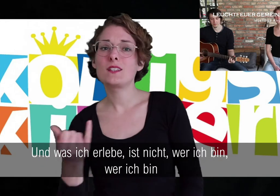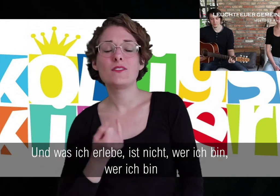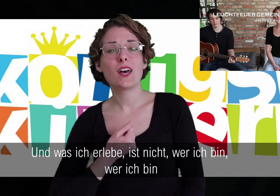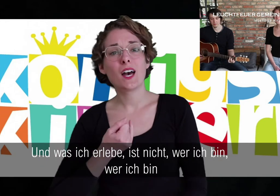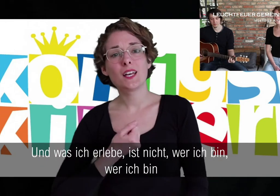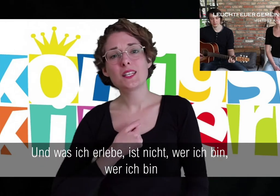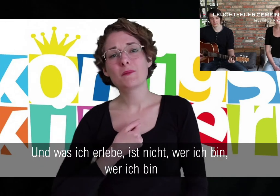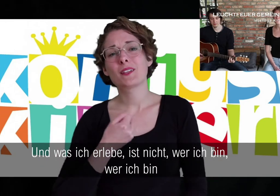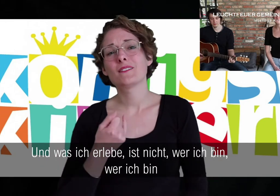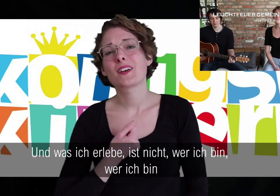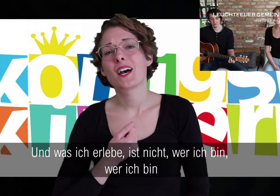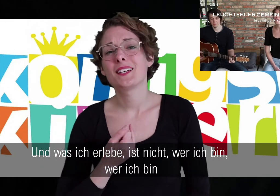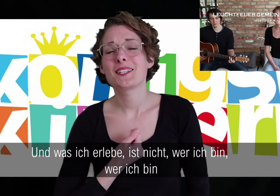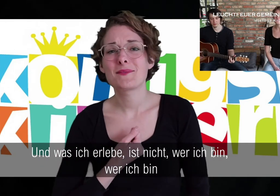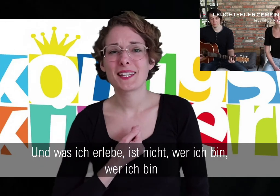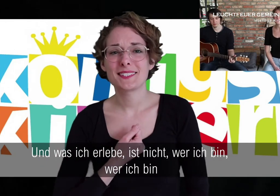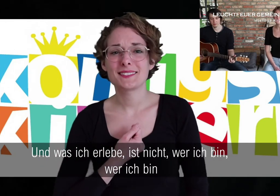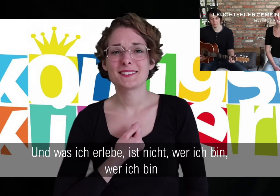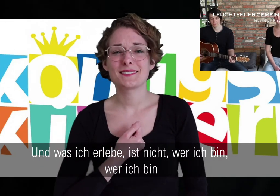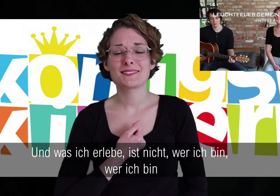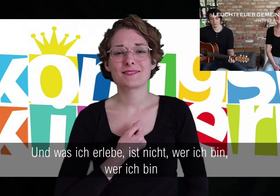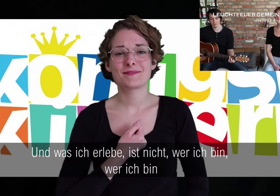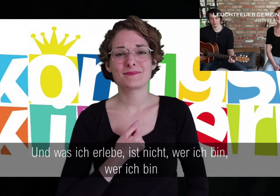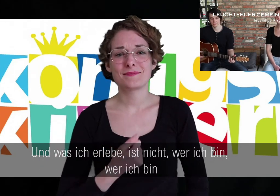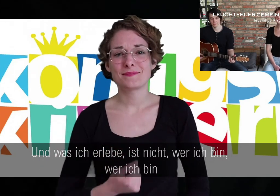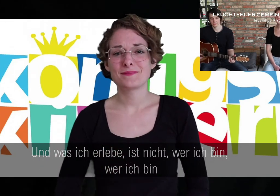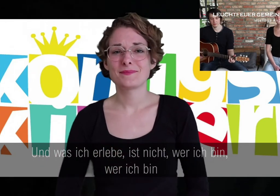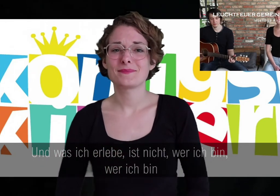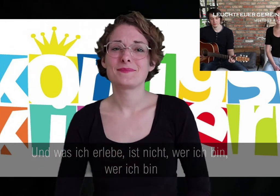ist nicht, wer ich bin, wer ich bin.